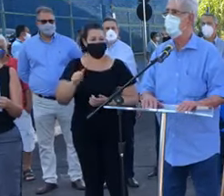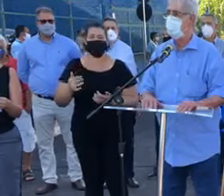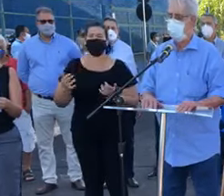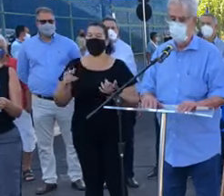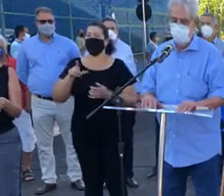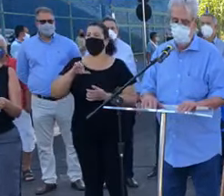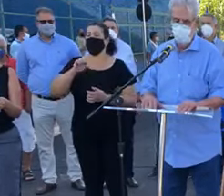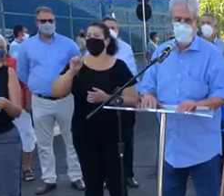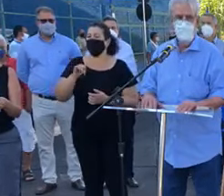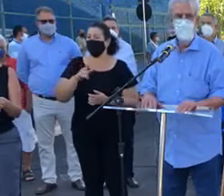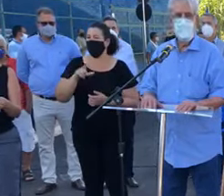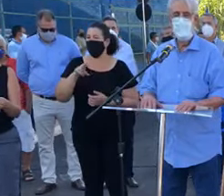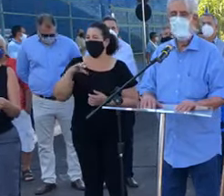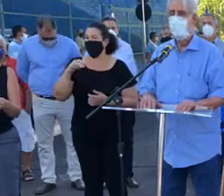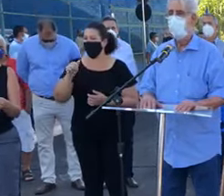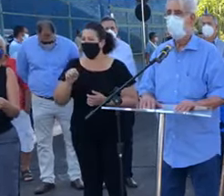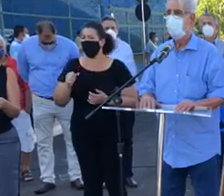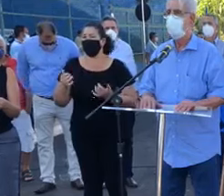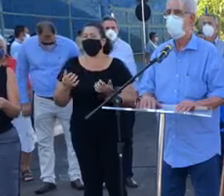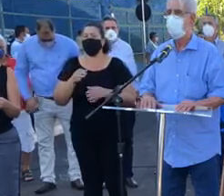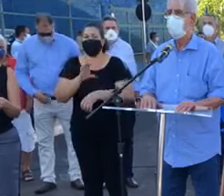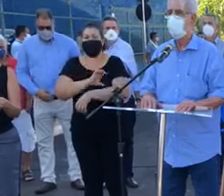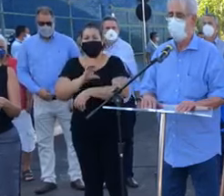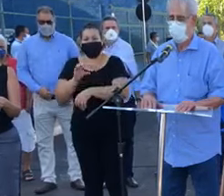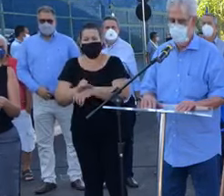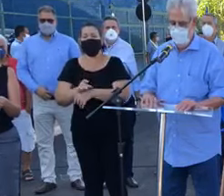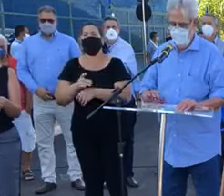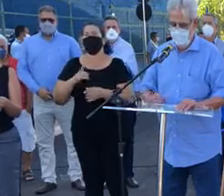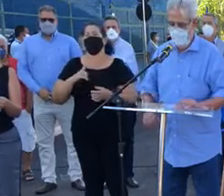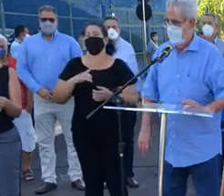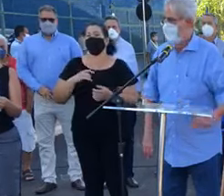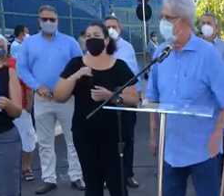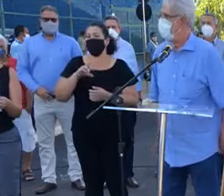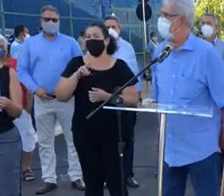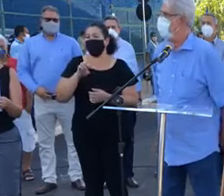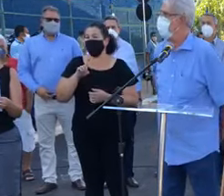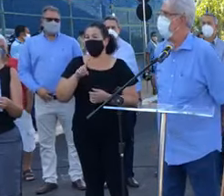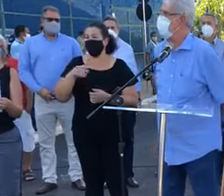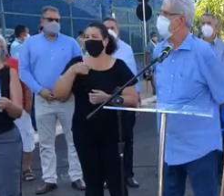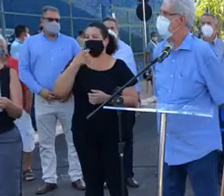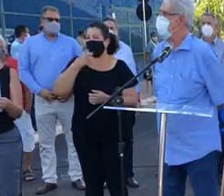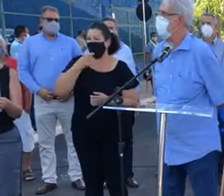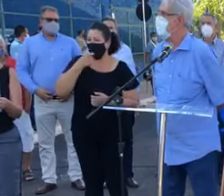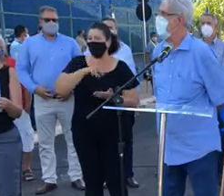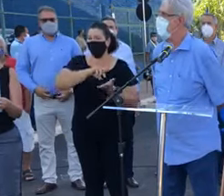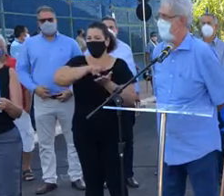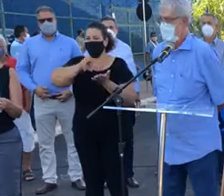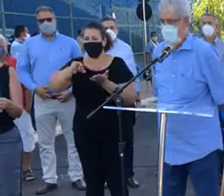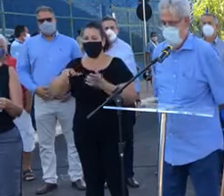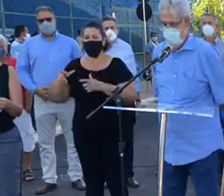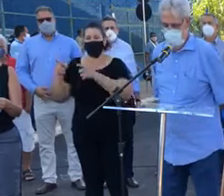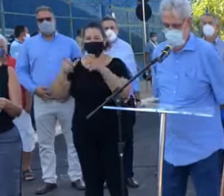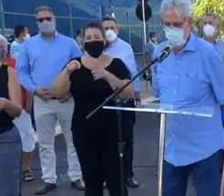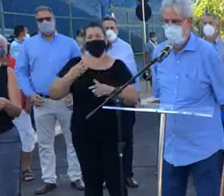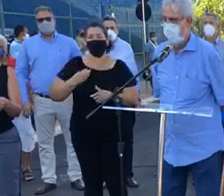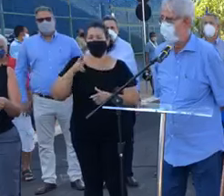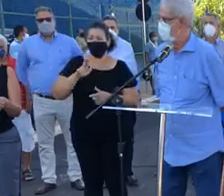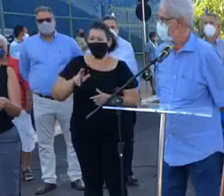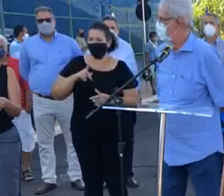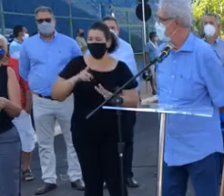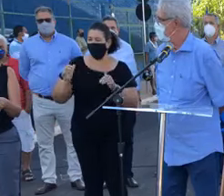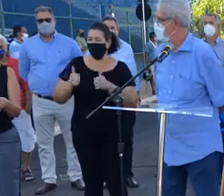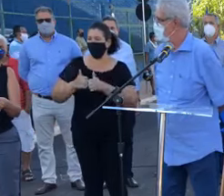Canaã, Morada Nova, Monte Hebron, Residencial Pequis, dentre outros. Melhorando